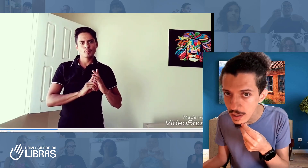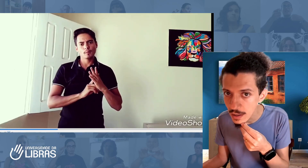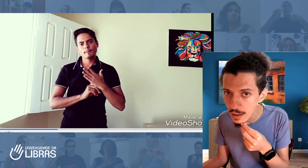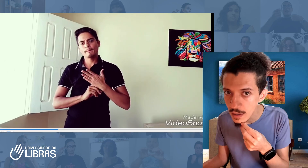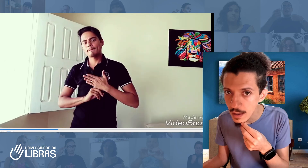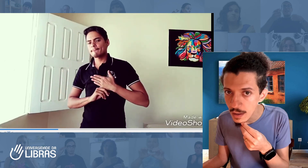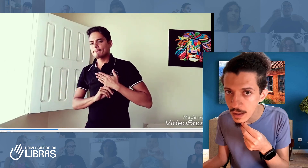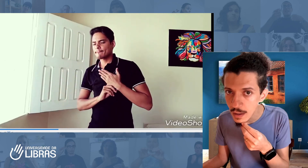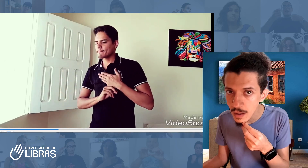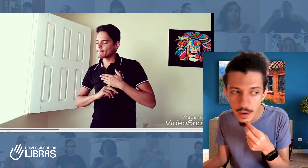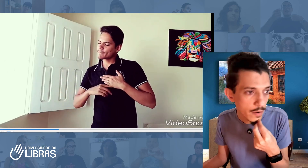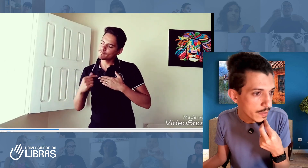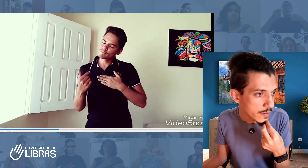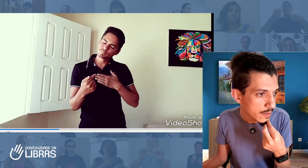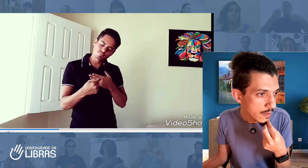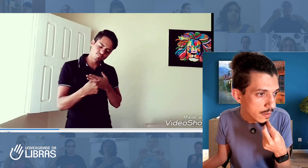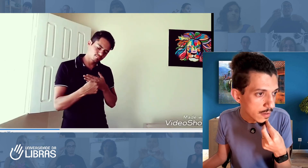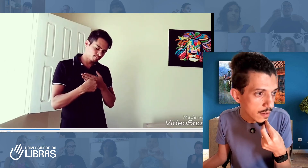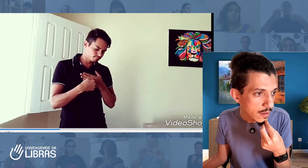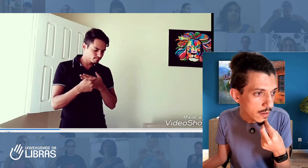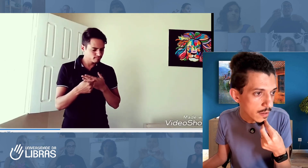aqui.